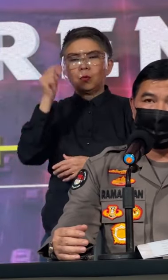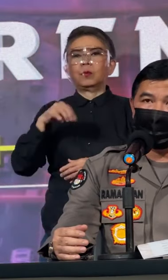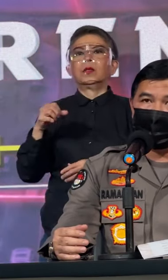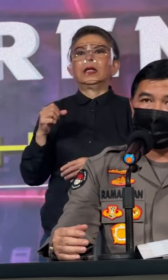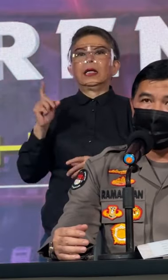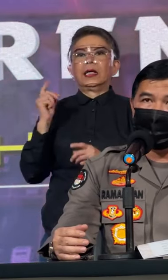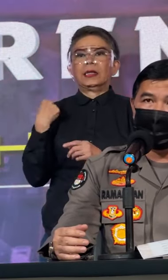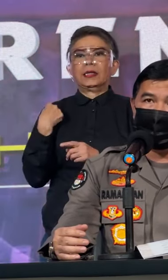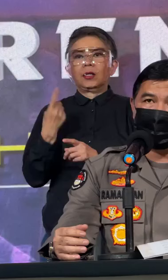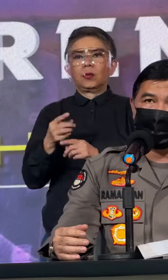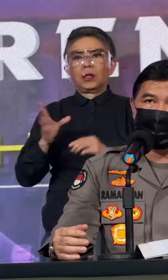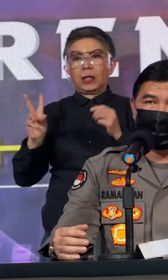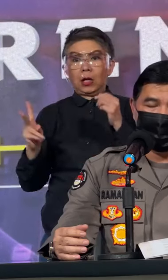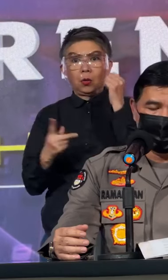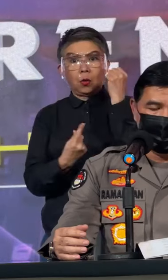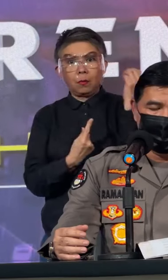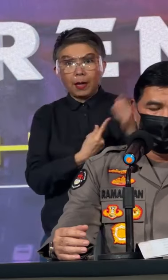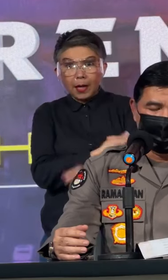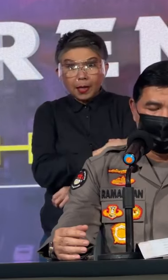Direktorat Narkoba,